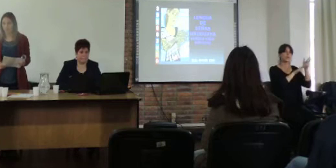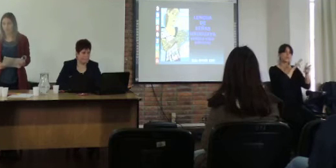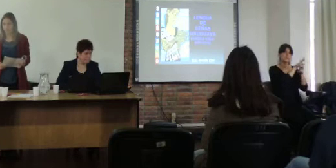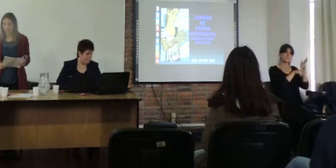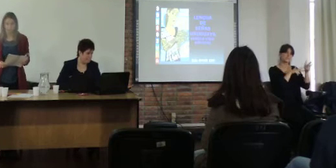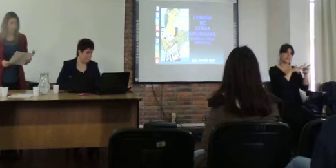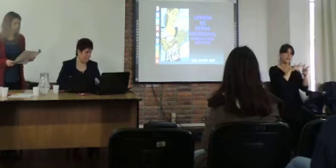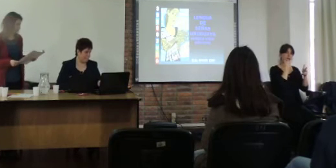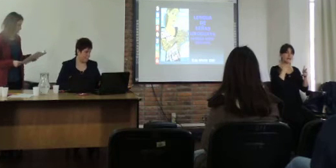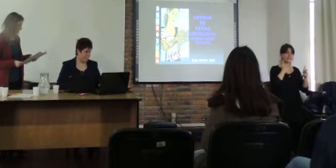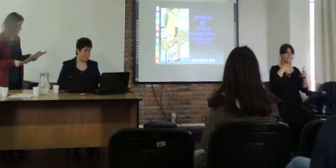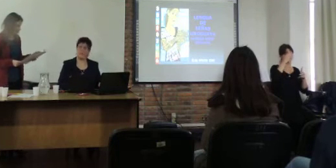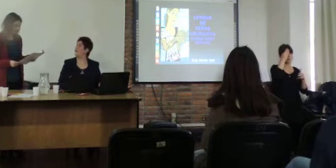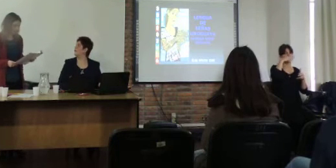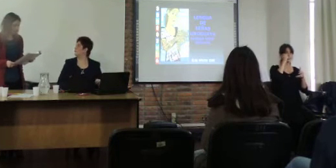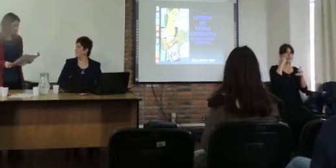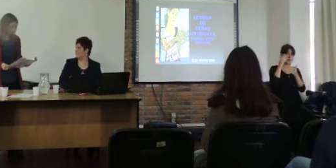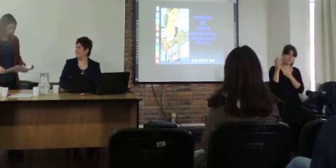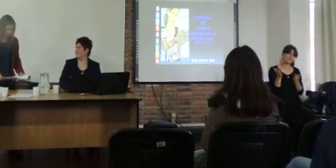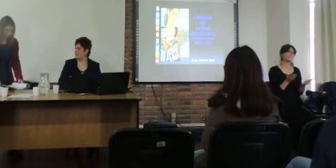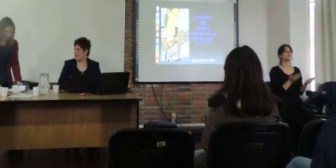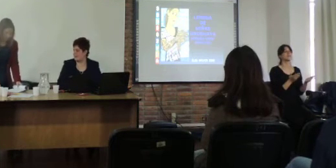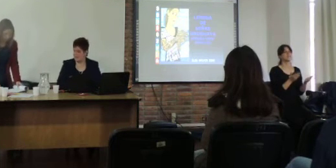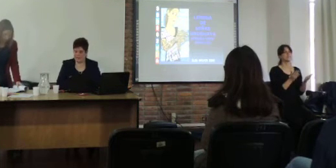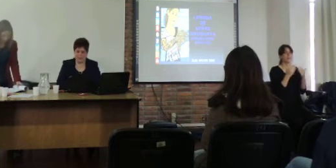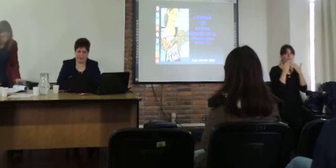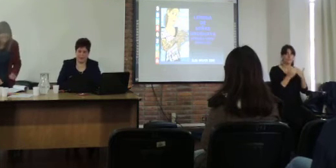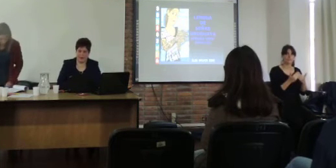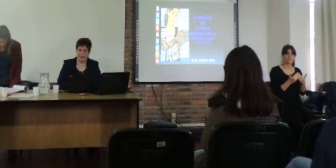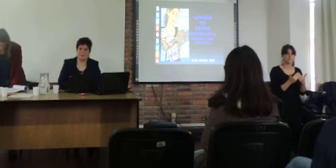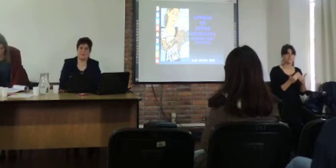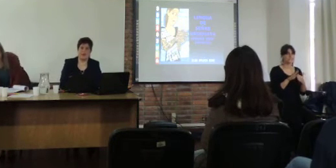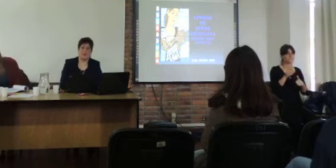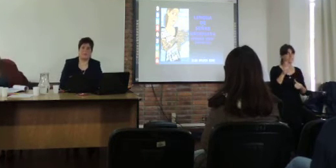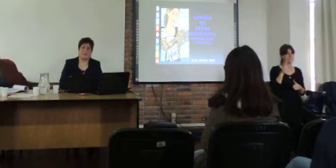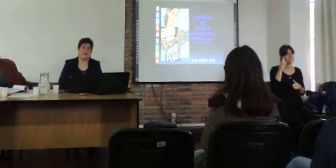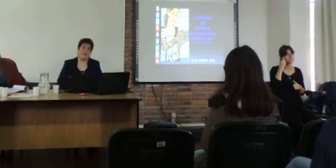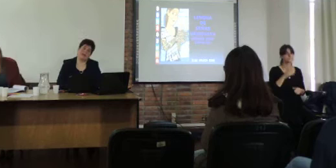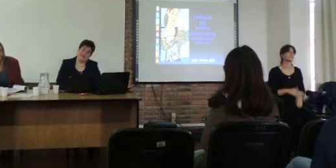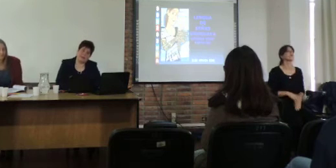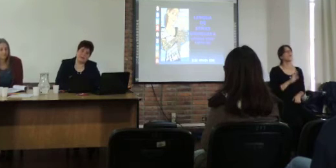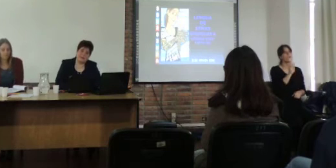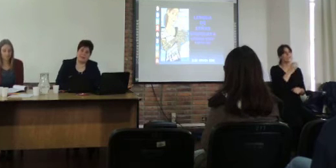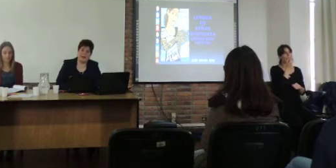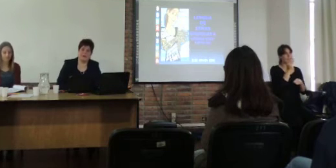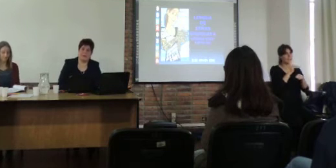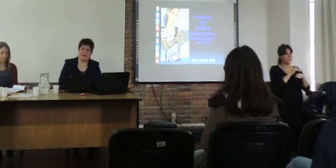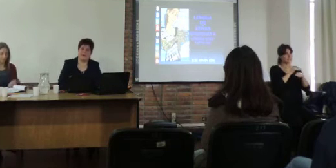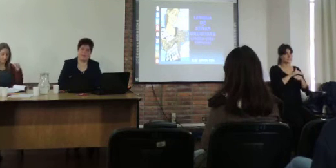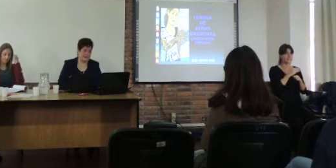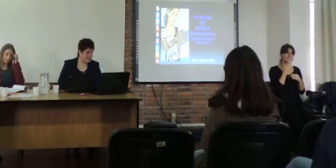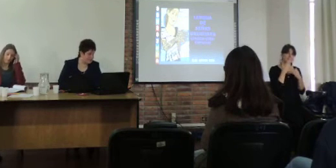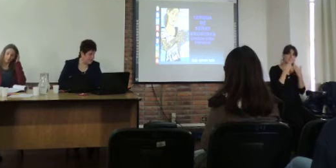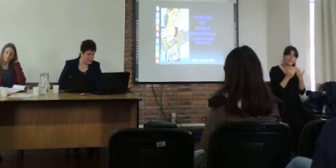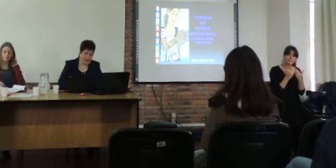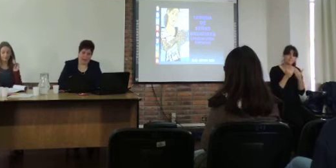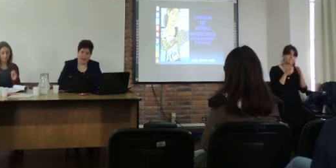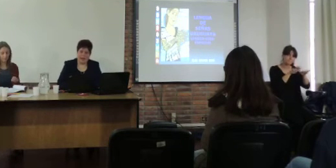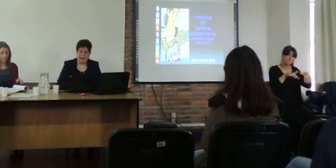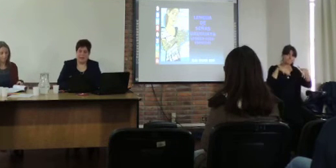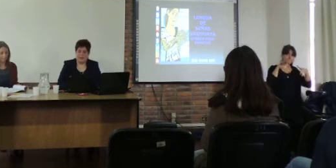y en México. Bueno, bienvenida Silvia. Muchas gracias. Te escuchamos. Bueno, buenas tardes, muchas gracias por estar aquí